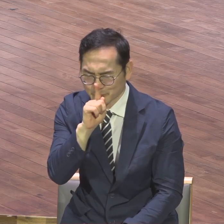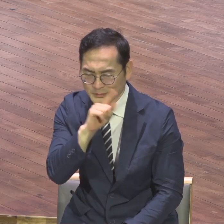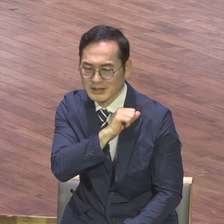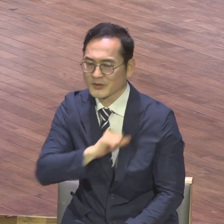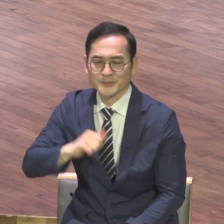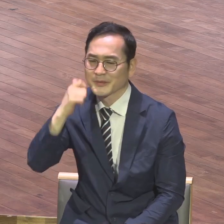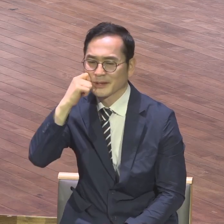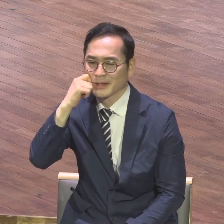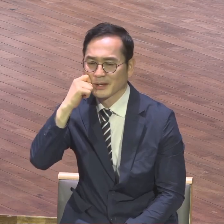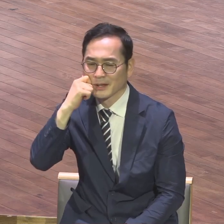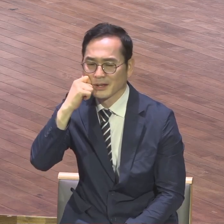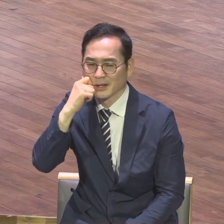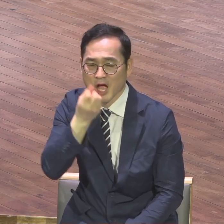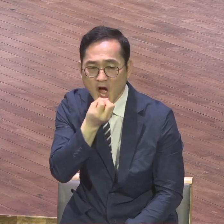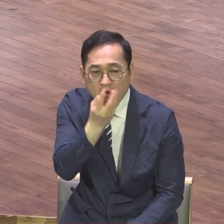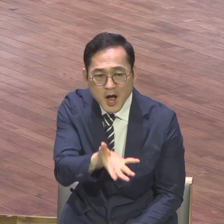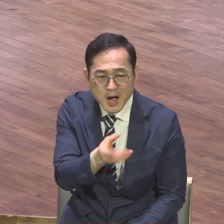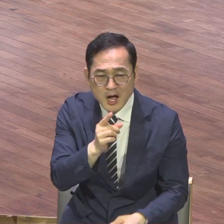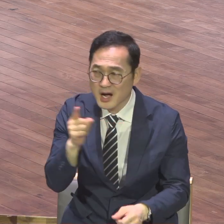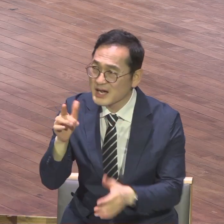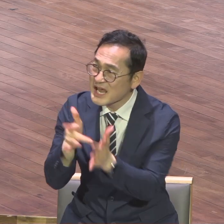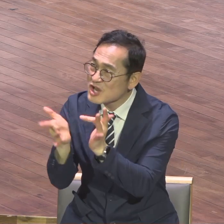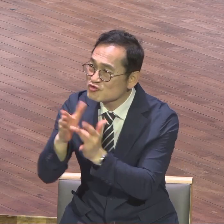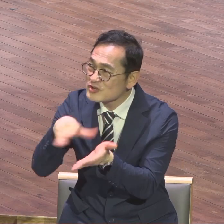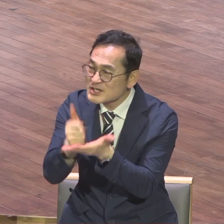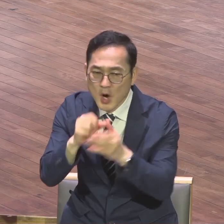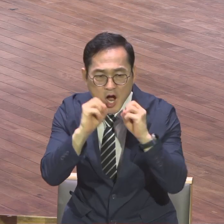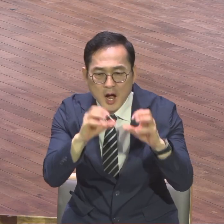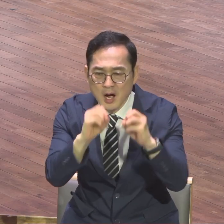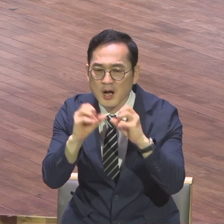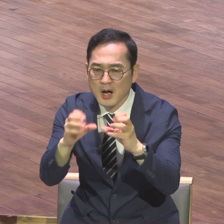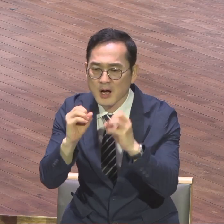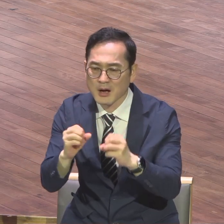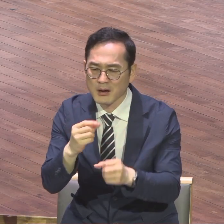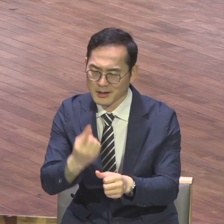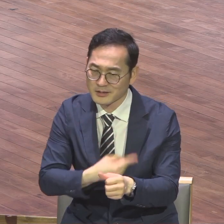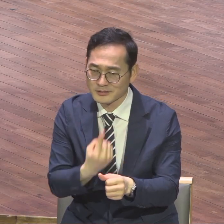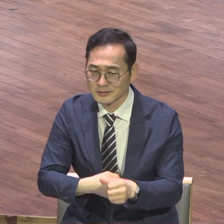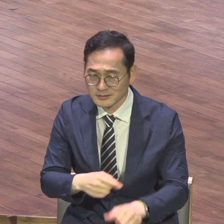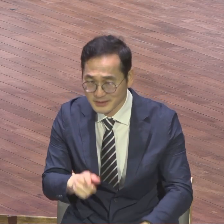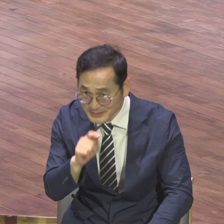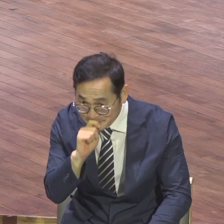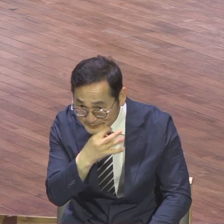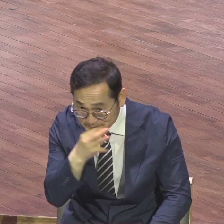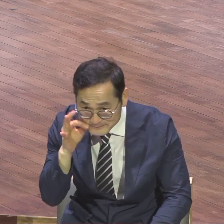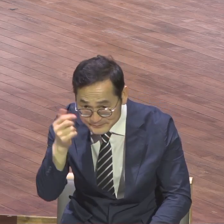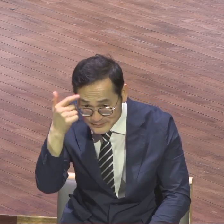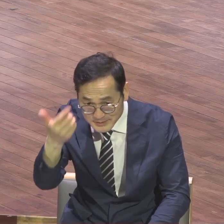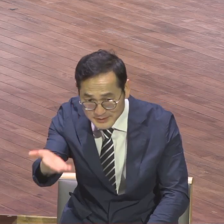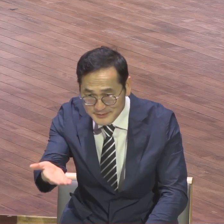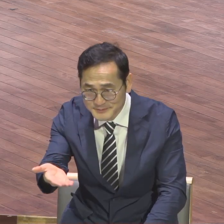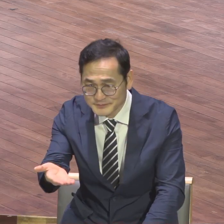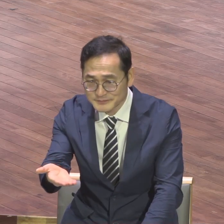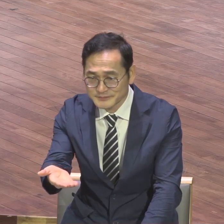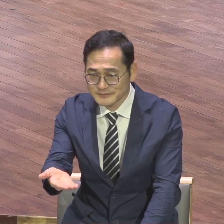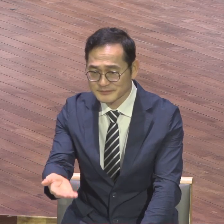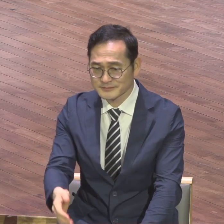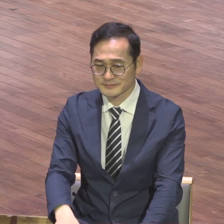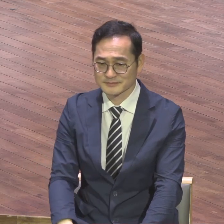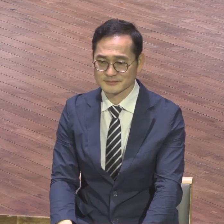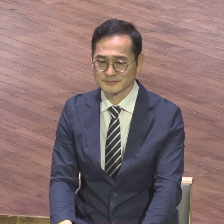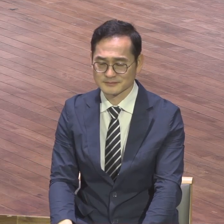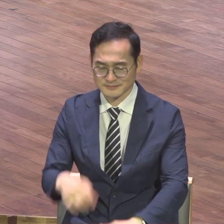견딜 수가 없다니까. 아멘. 말 안 하지 그래도. 그거는 영적 상태가